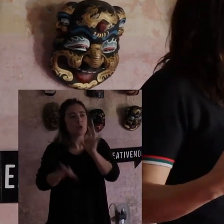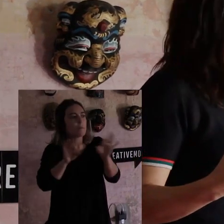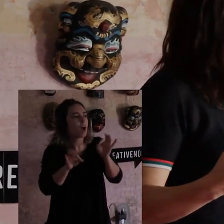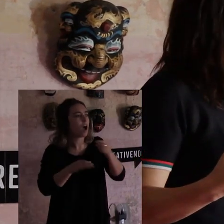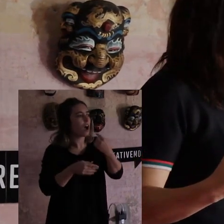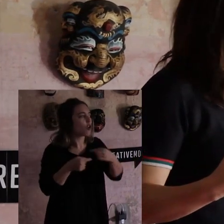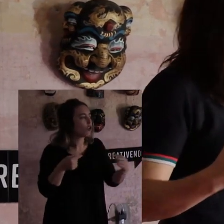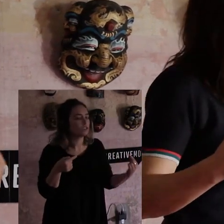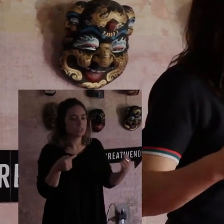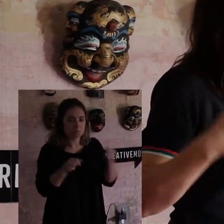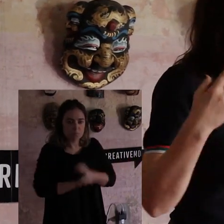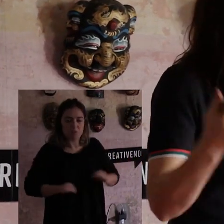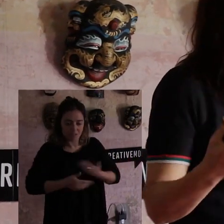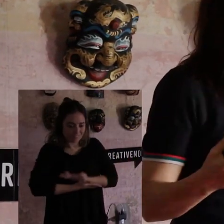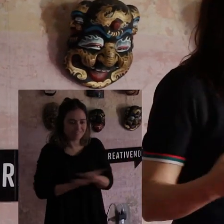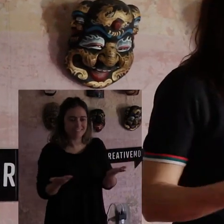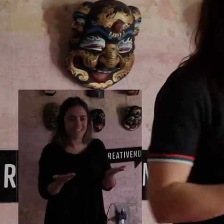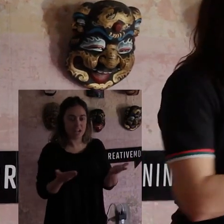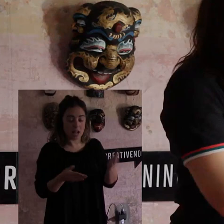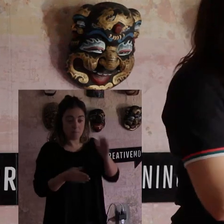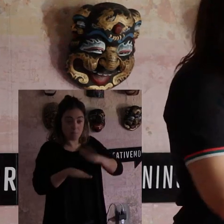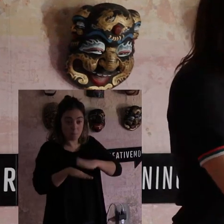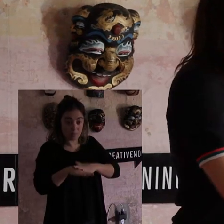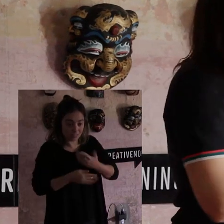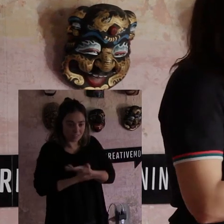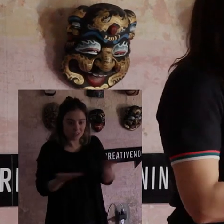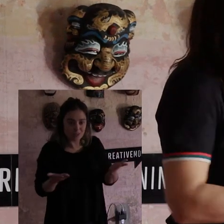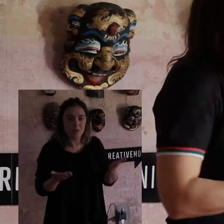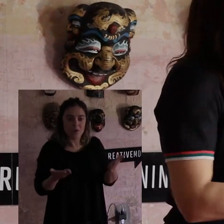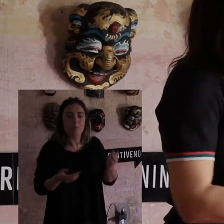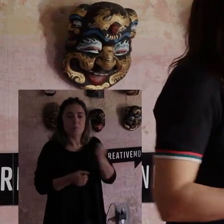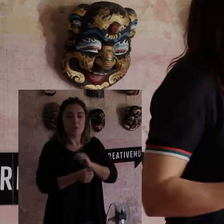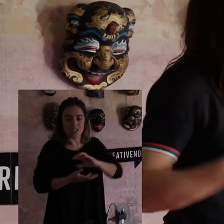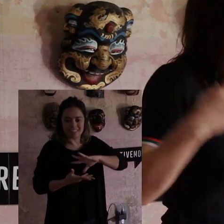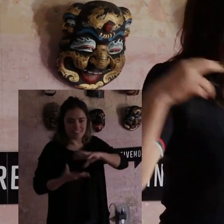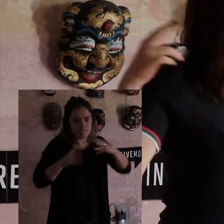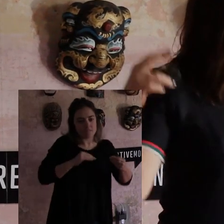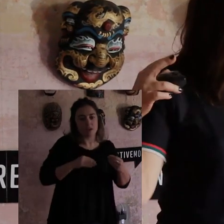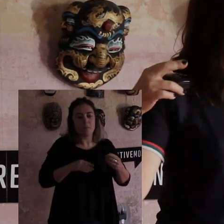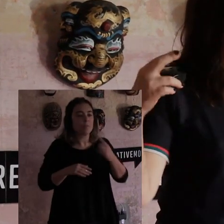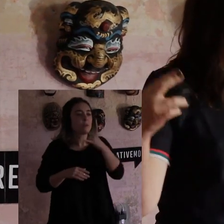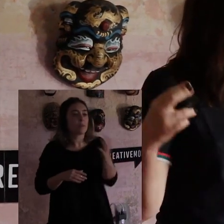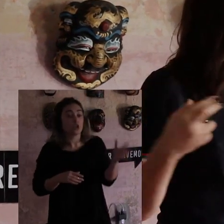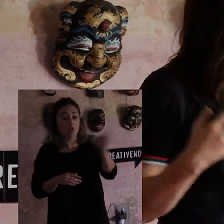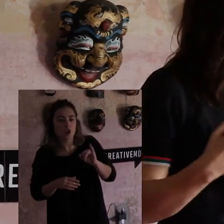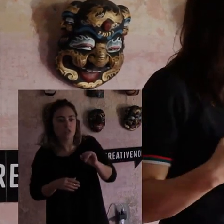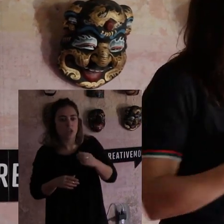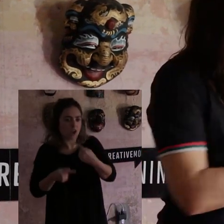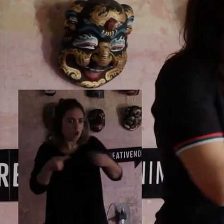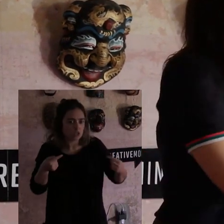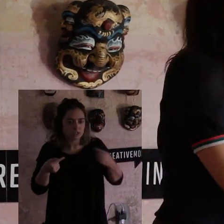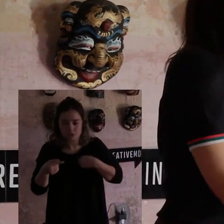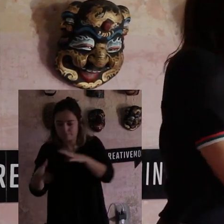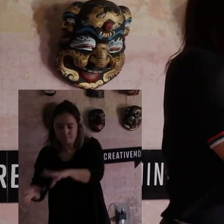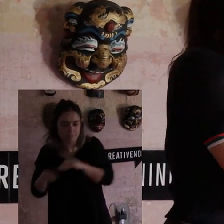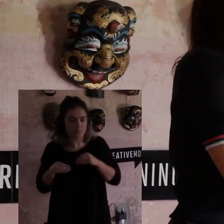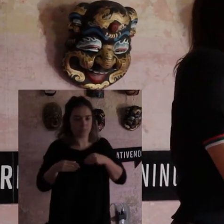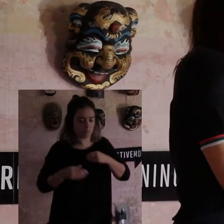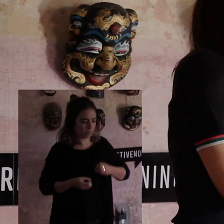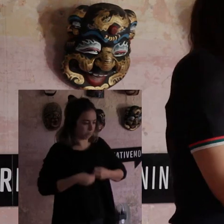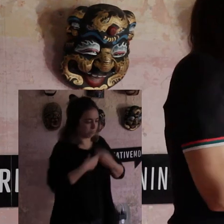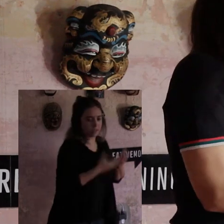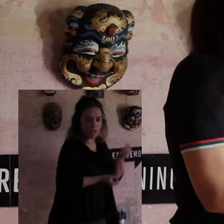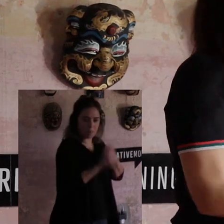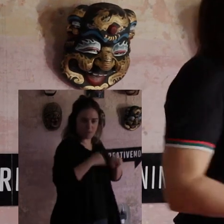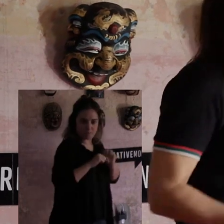las llevaba al escenario, las transformaba en arte. Y eso era mi manera como de sanar este dolor, que es lo que después de los años